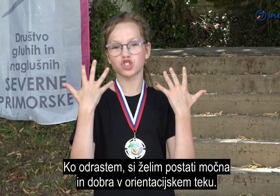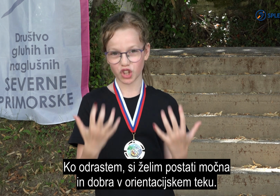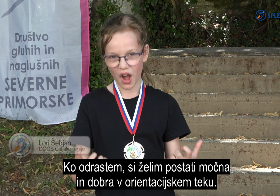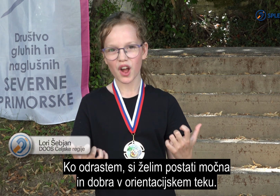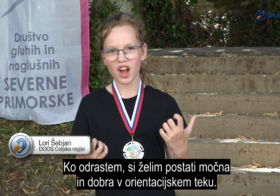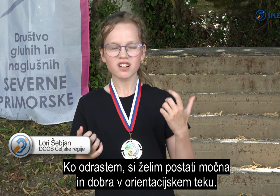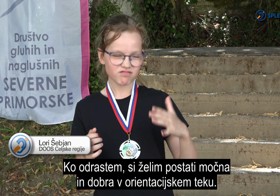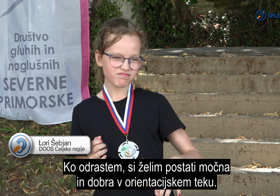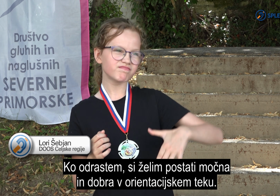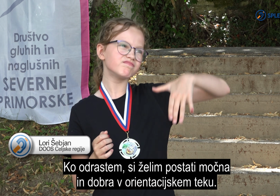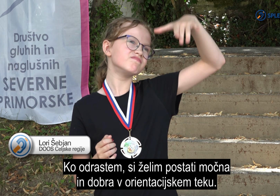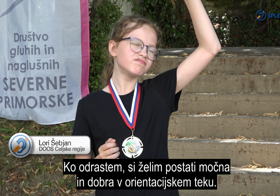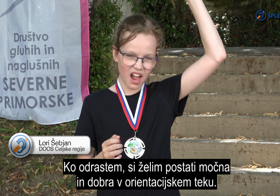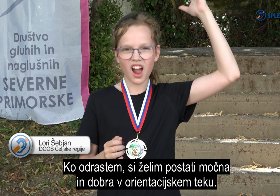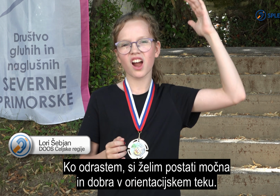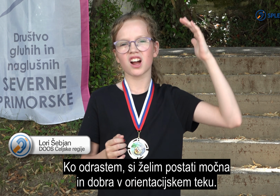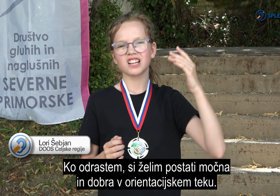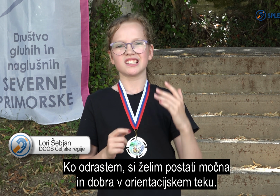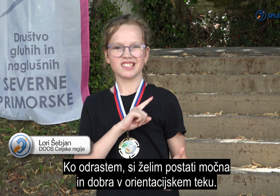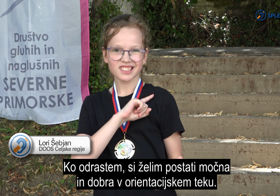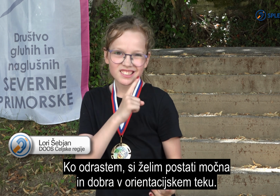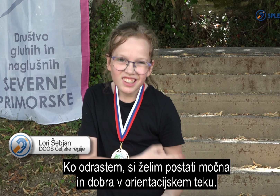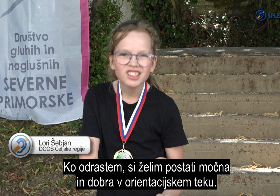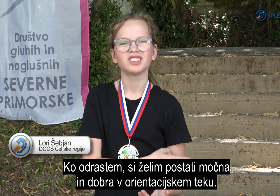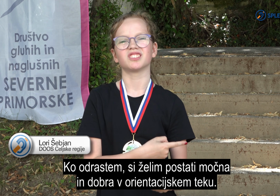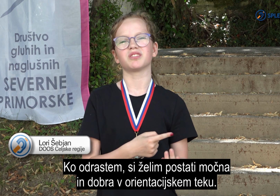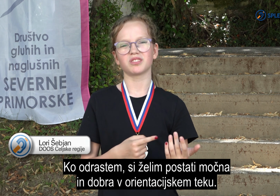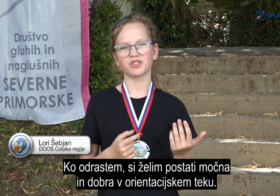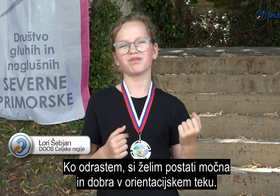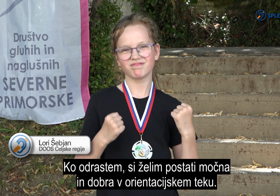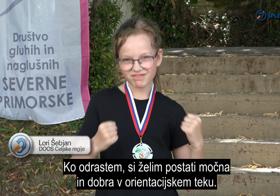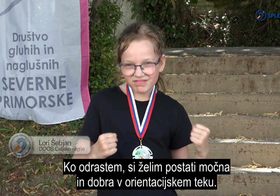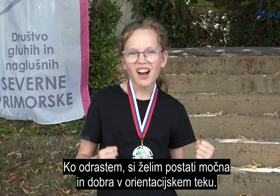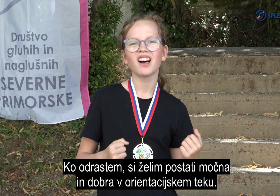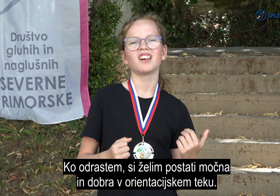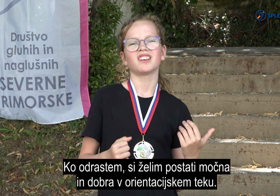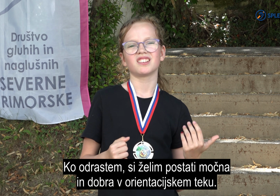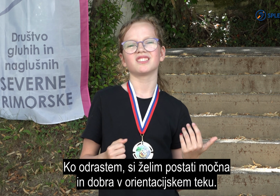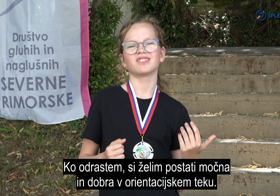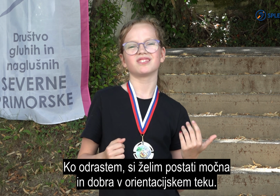Ko odrastem, si želim postati močna in dobra v orientacijskem teku.